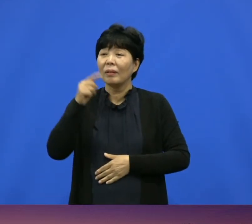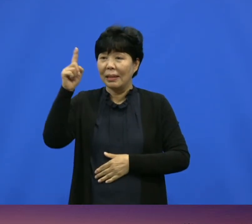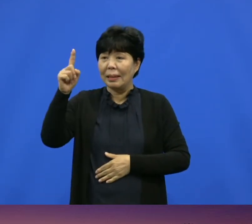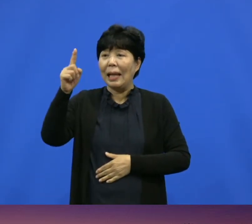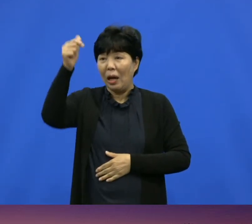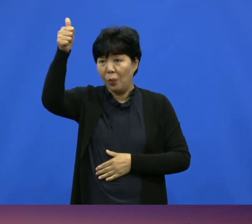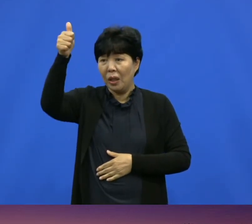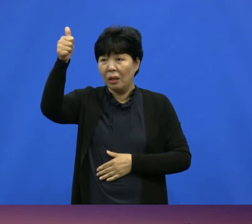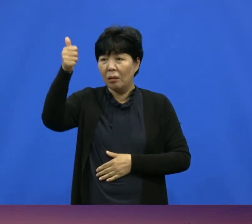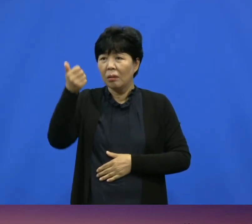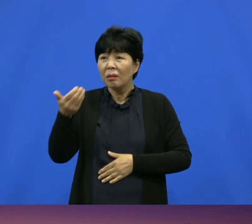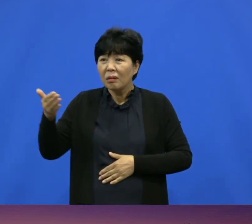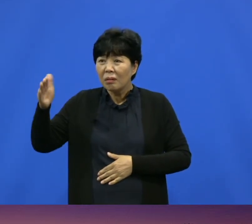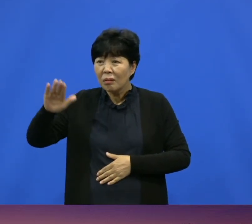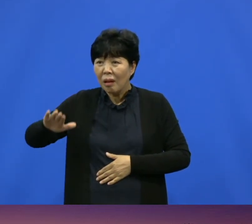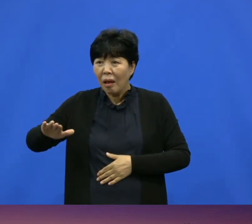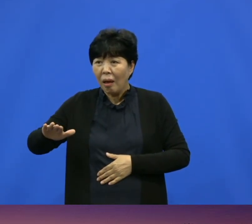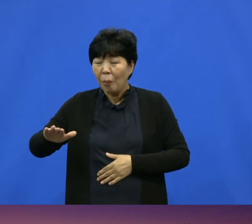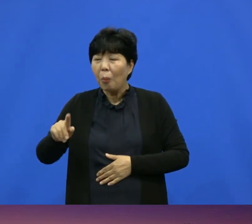그가 넘어졌어요.